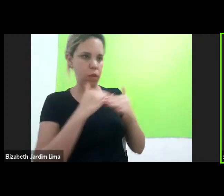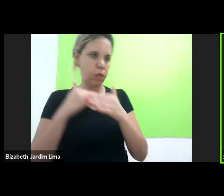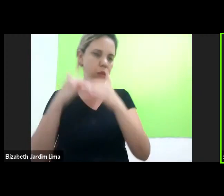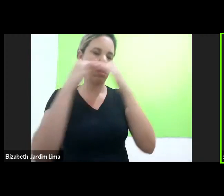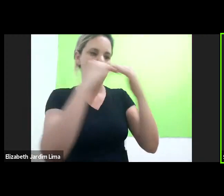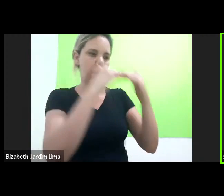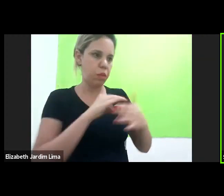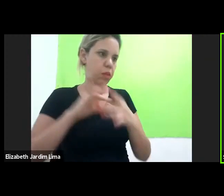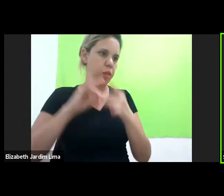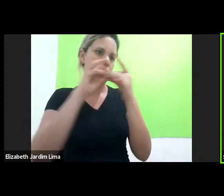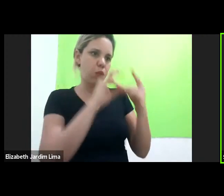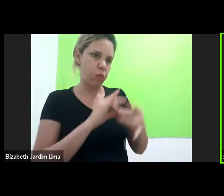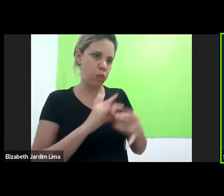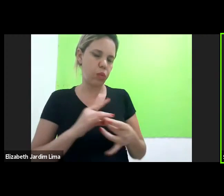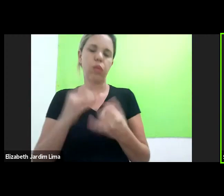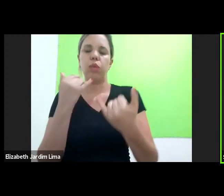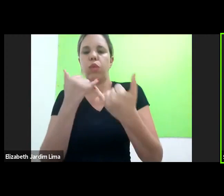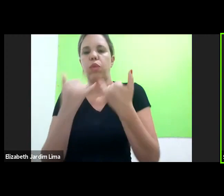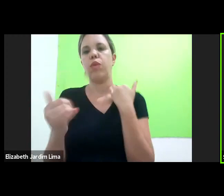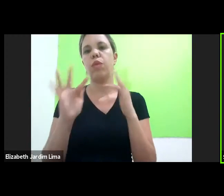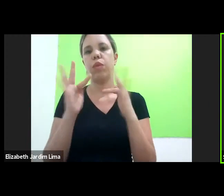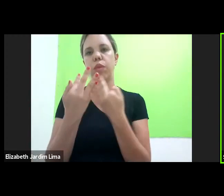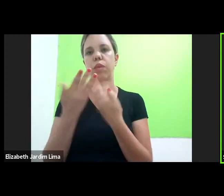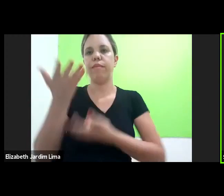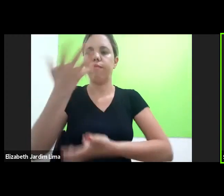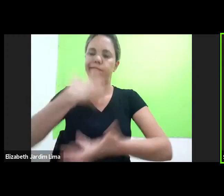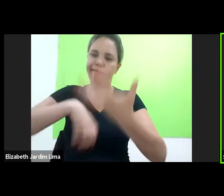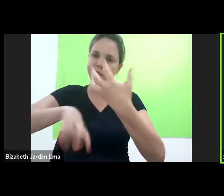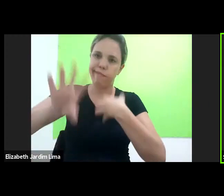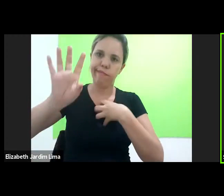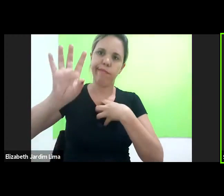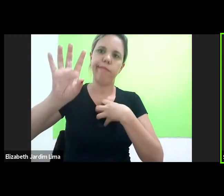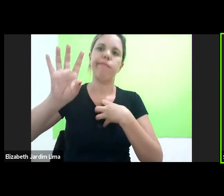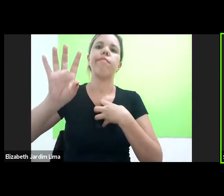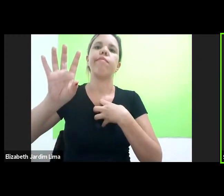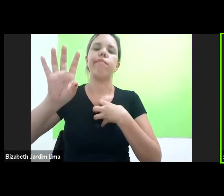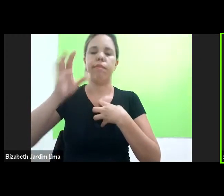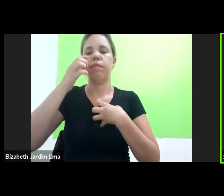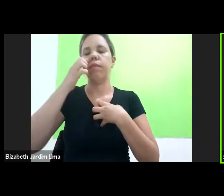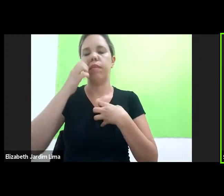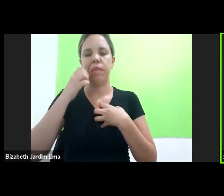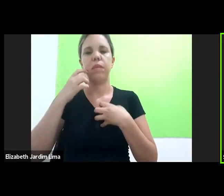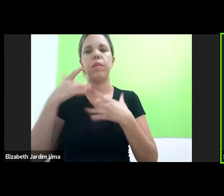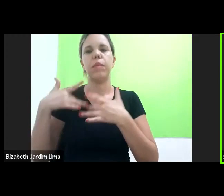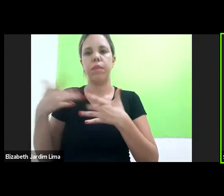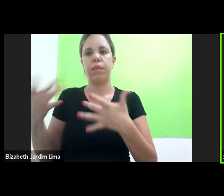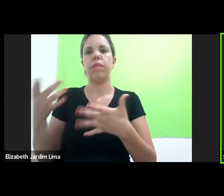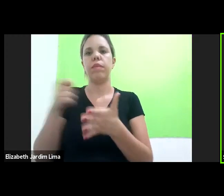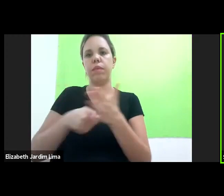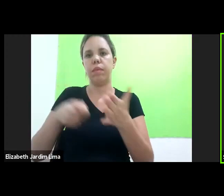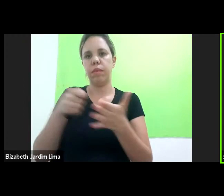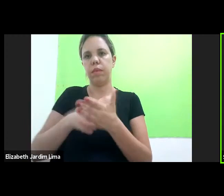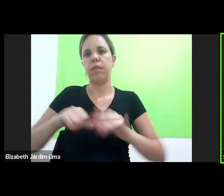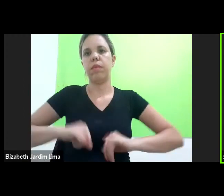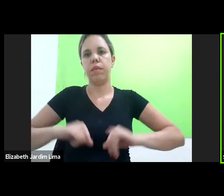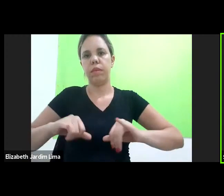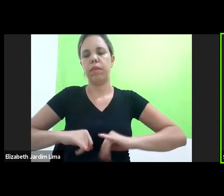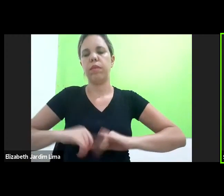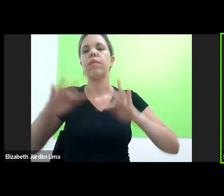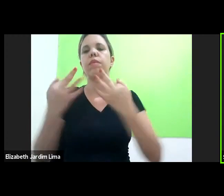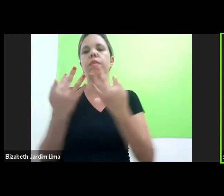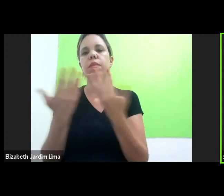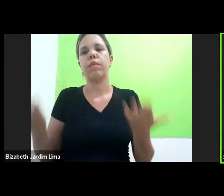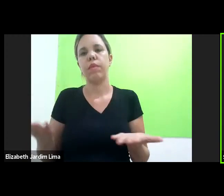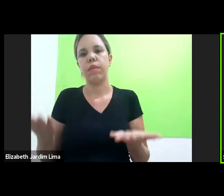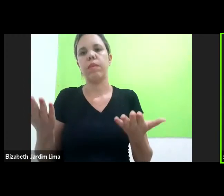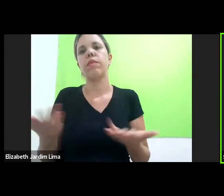iguais e, como semelhantes, eu tenho empatia e me solidarizo com as causas e com as dores dos meus parentes. Então,